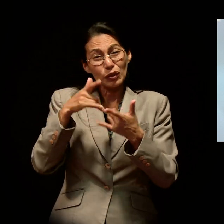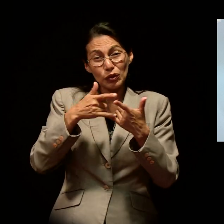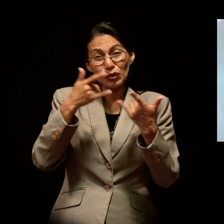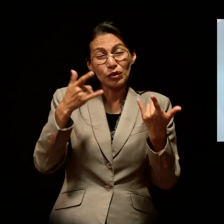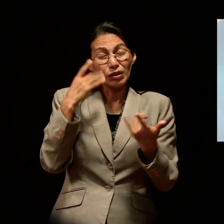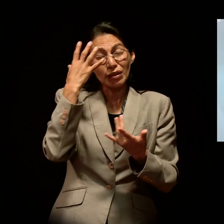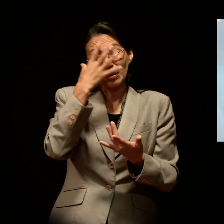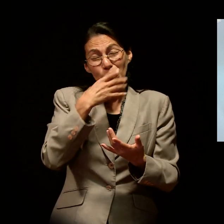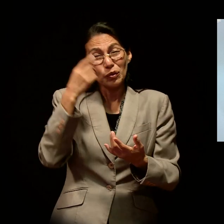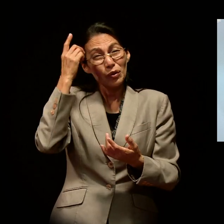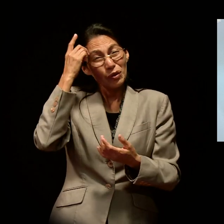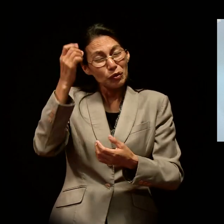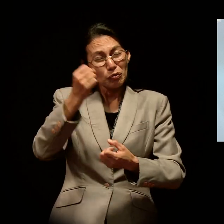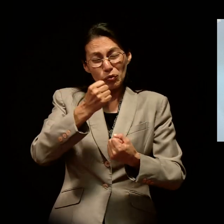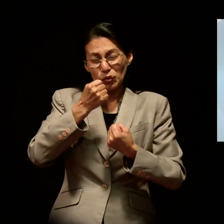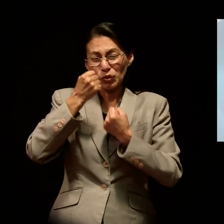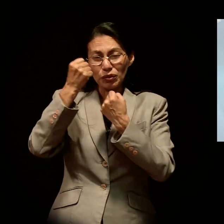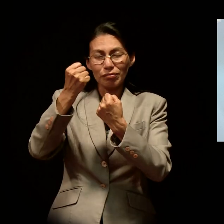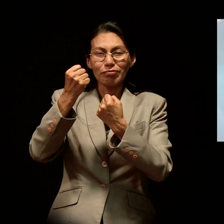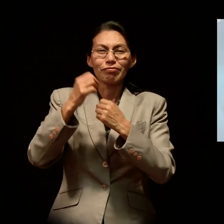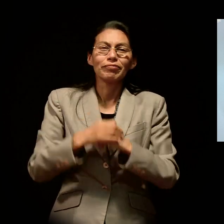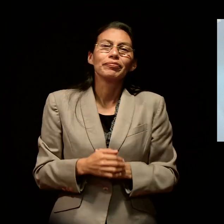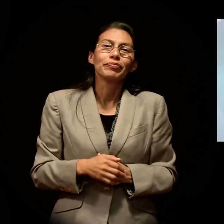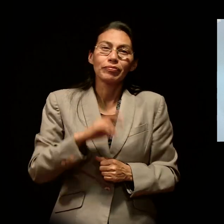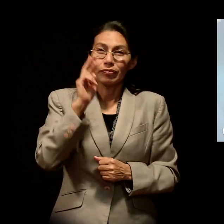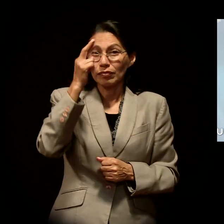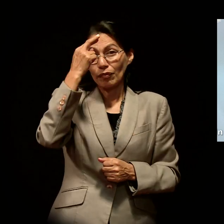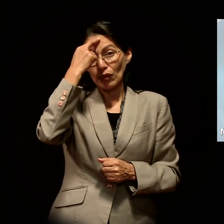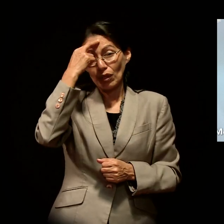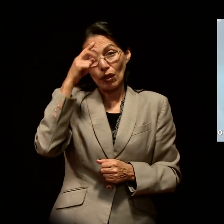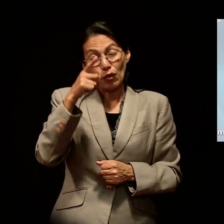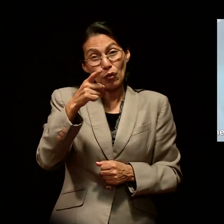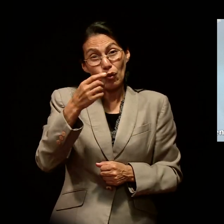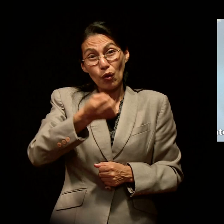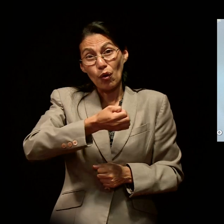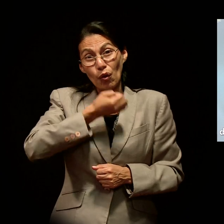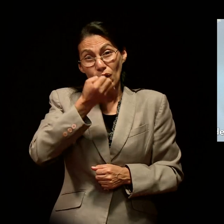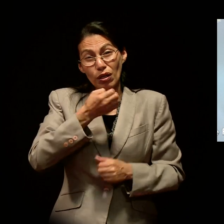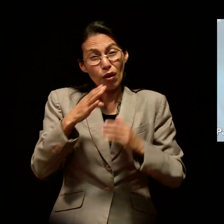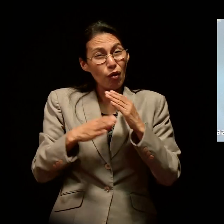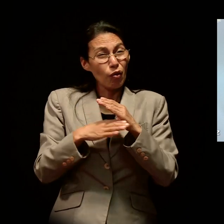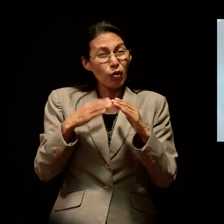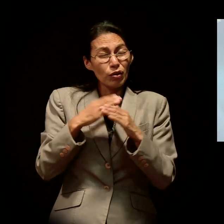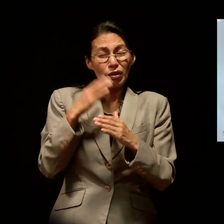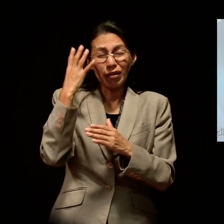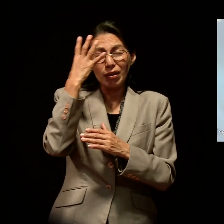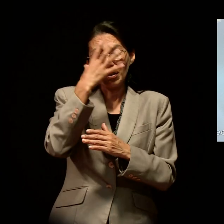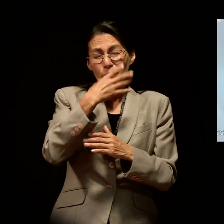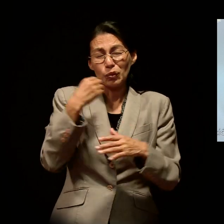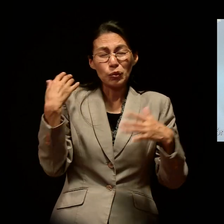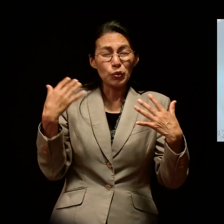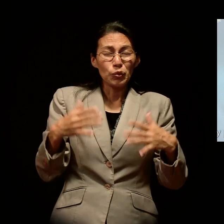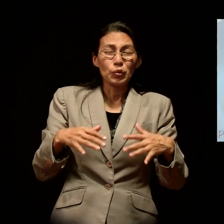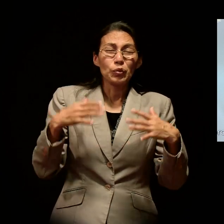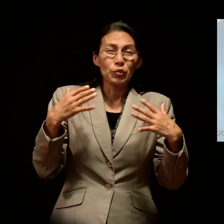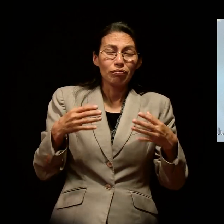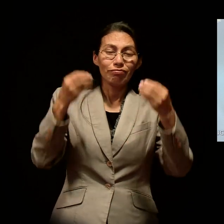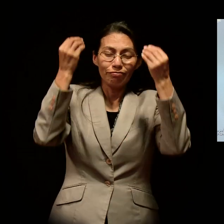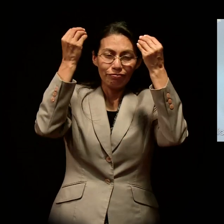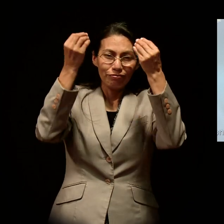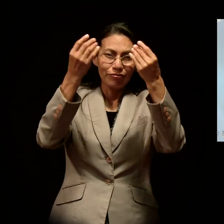por estar aquí unos minutos reflexionando escuchando anécdotas detalles del poder de Dios Recuerda